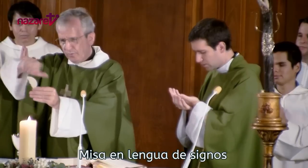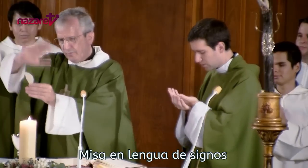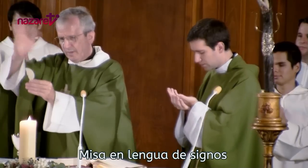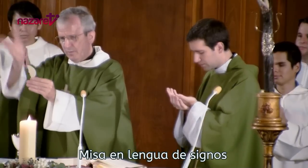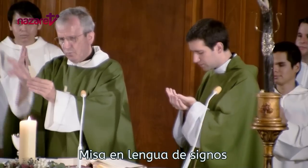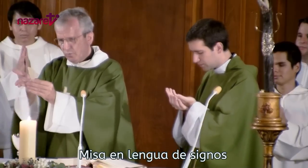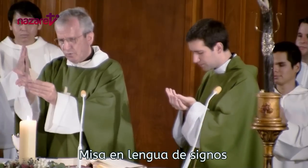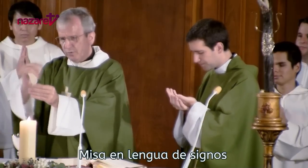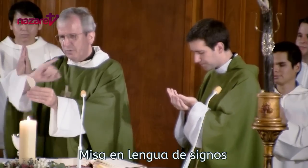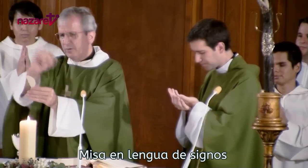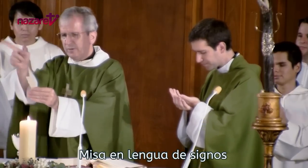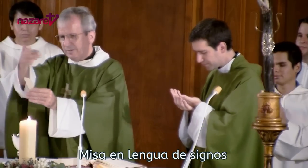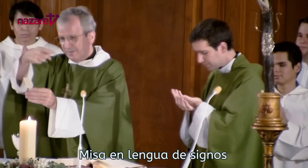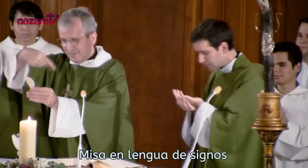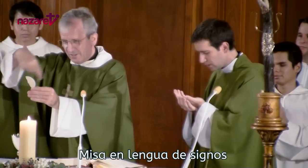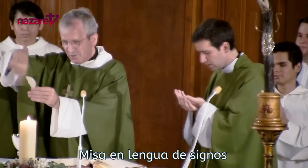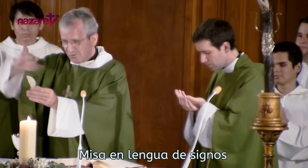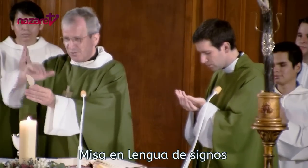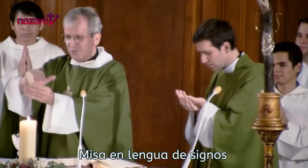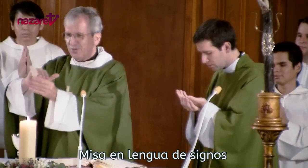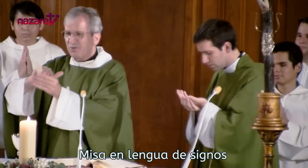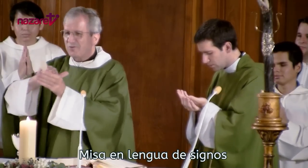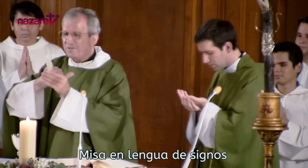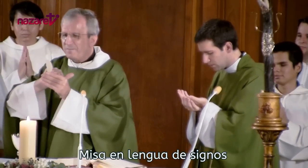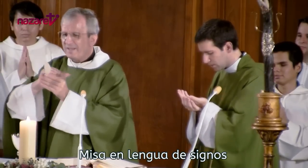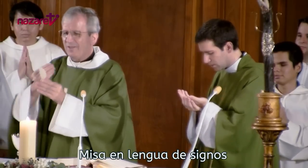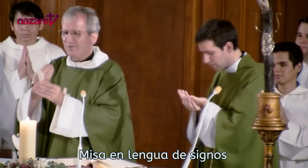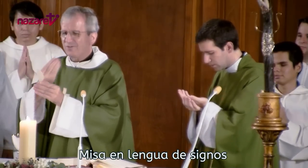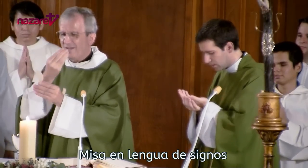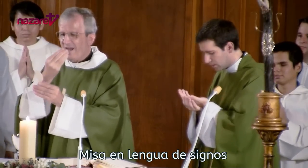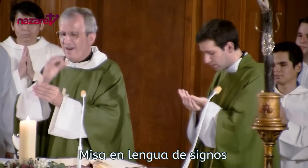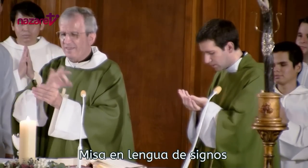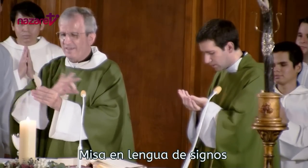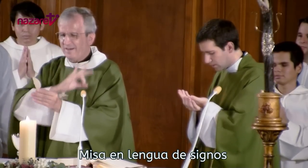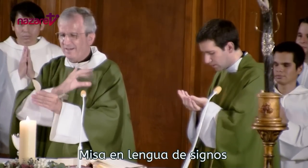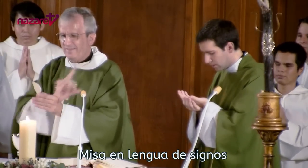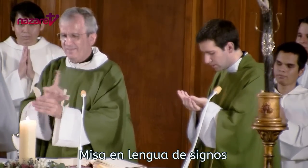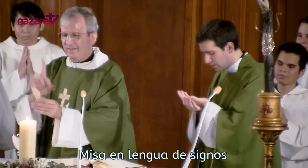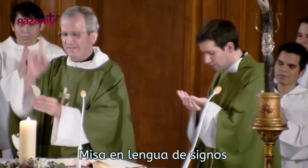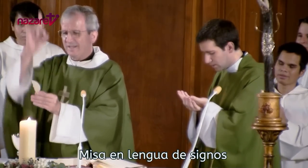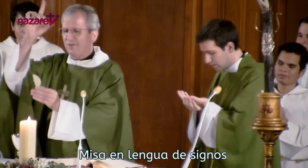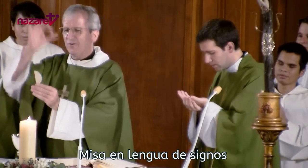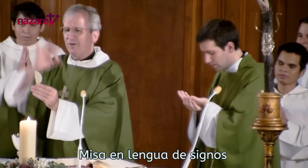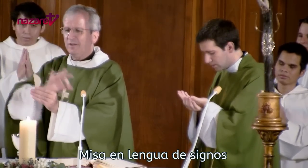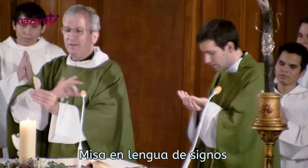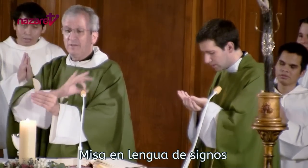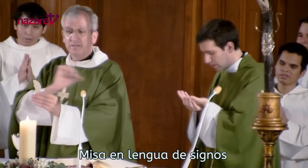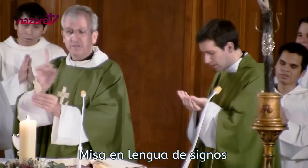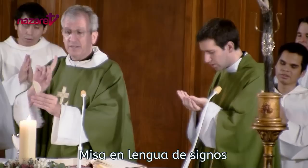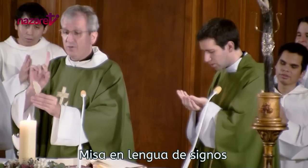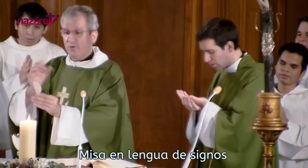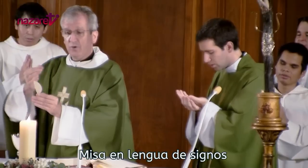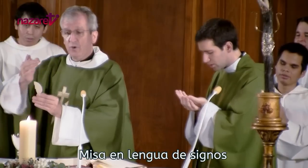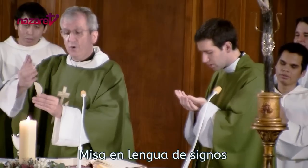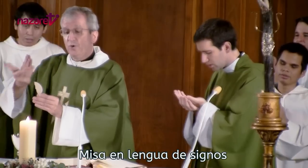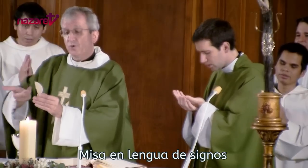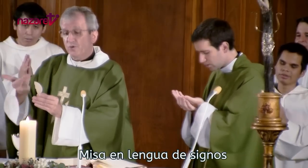del mundo. Dichosos los invitados a la cena del Señor. Señor, no soy